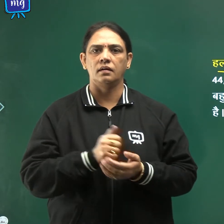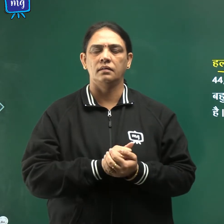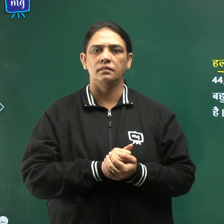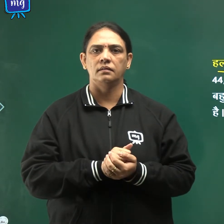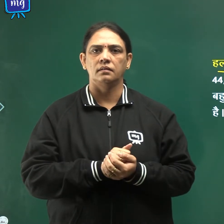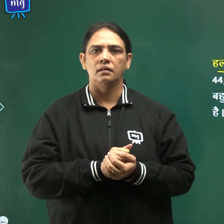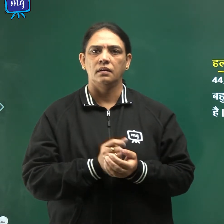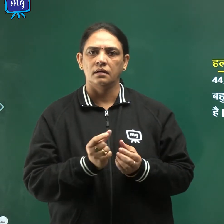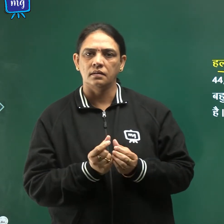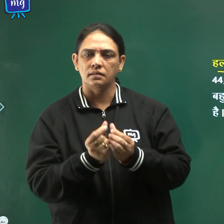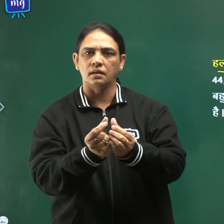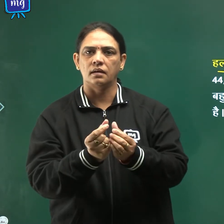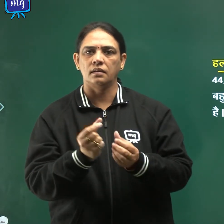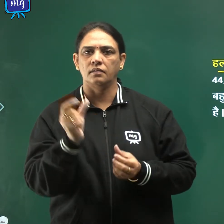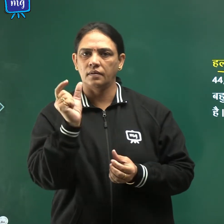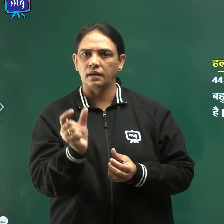संगत वर्ग